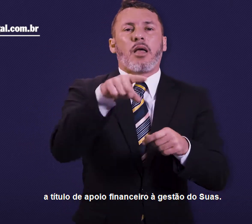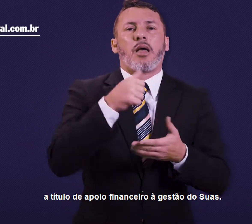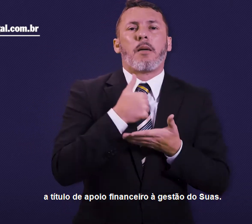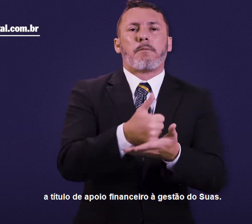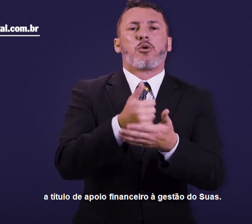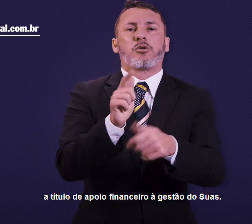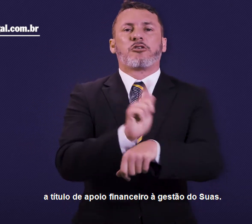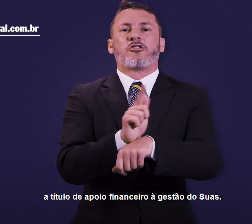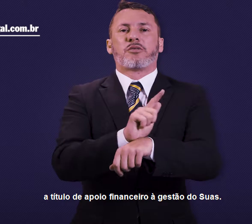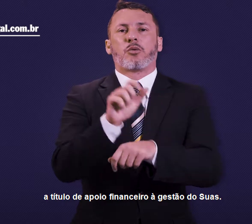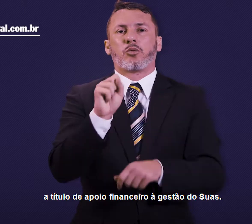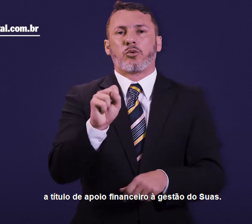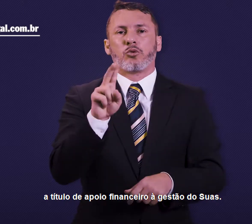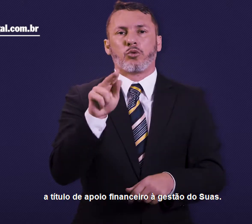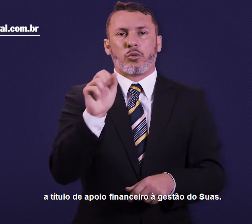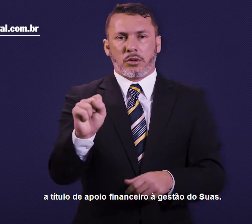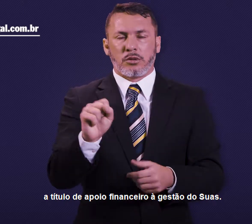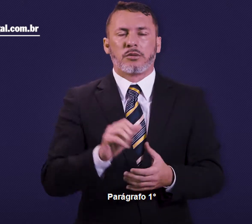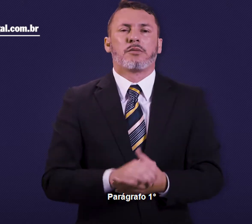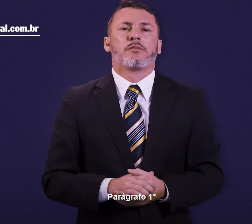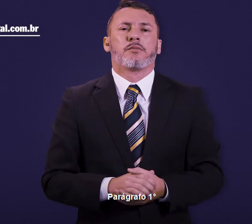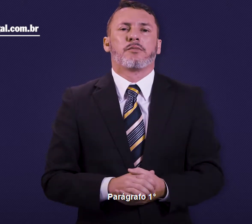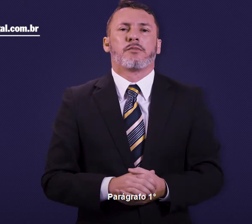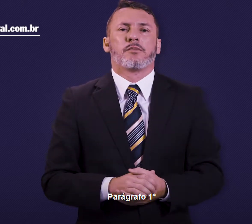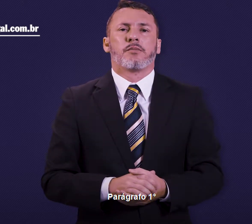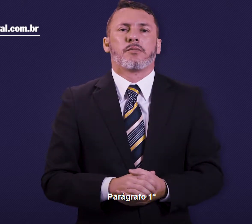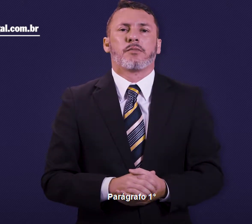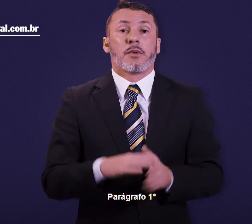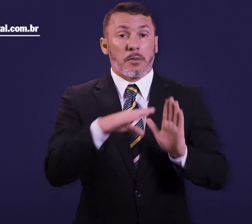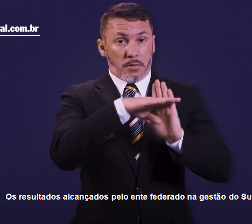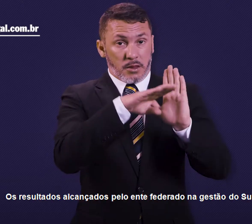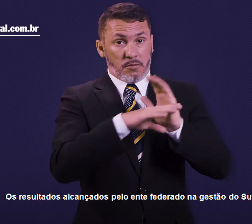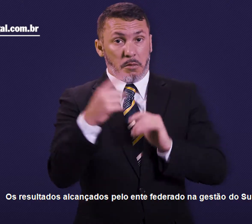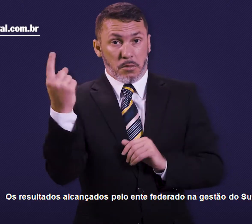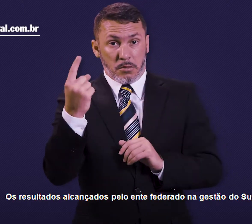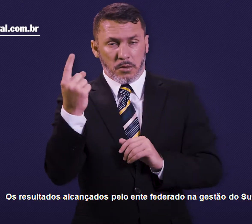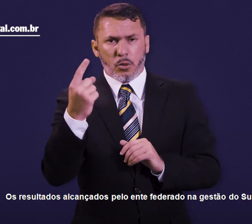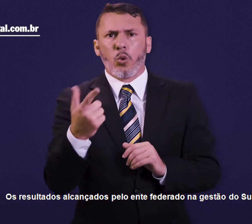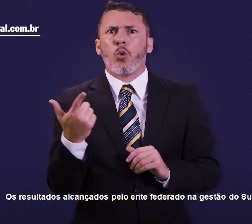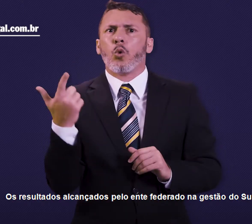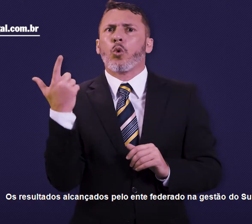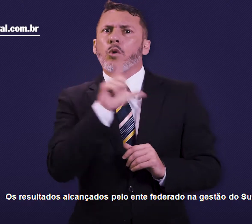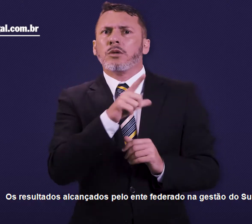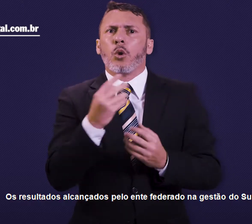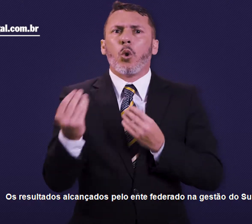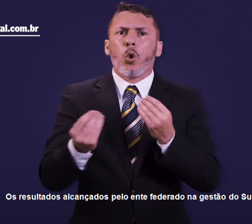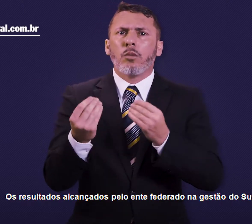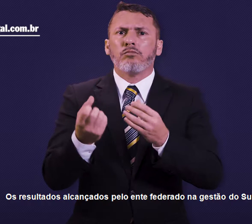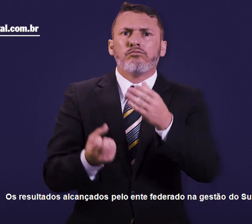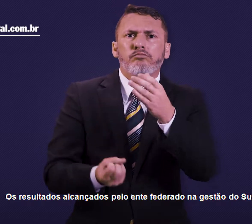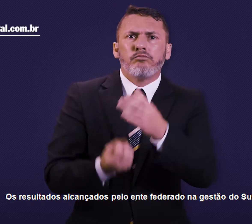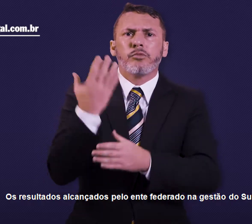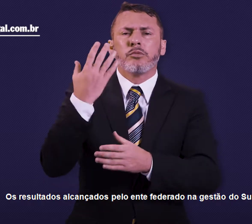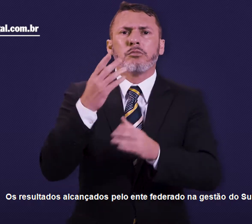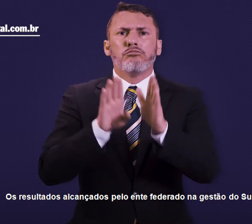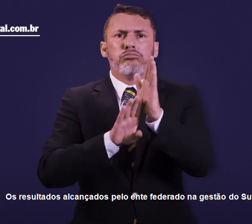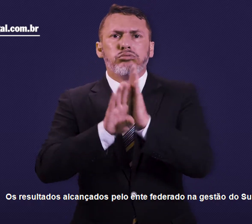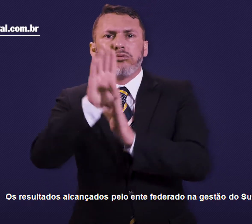apoio financeiro à gestão do SUAS. Parágrafo 1º. Os resultados alcançados pelo ente federado na gestão do